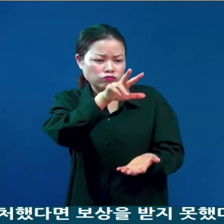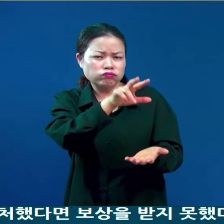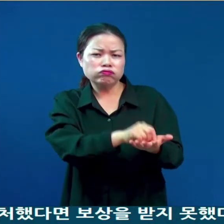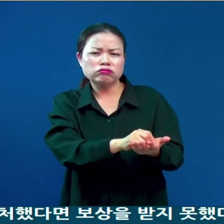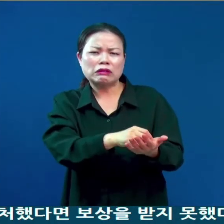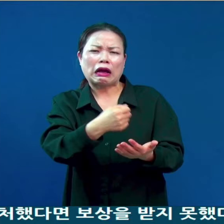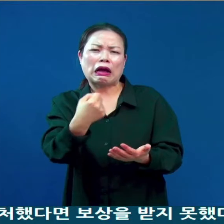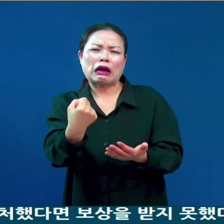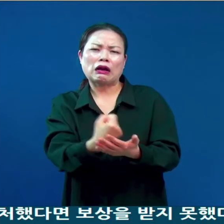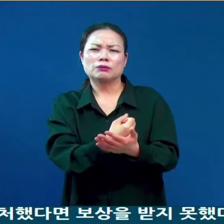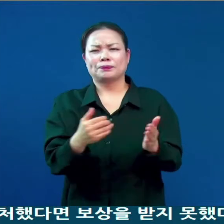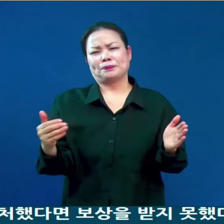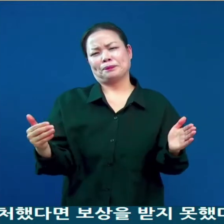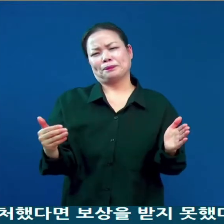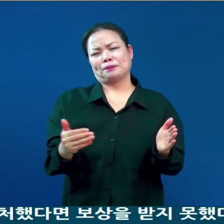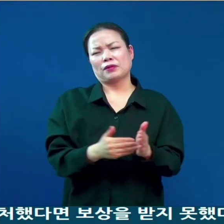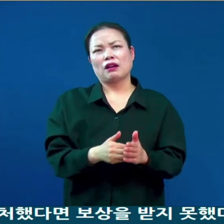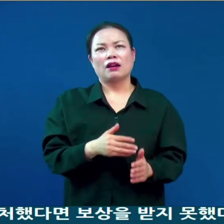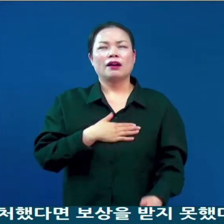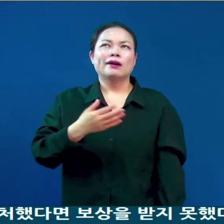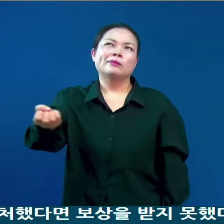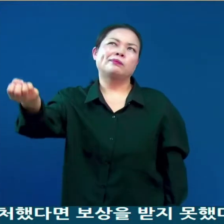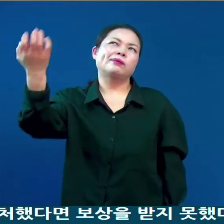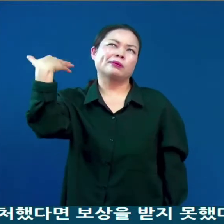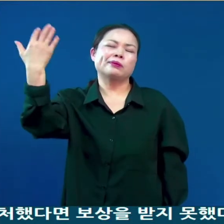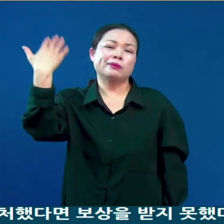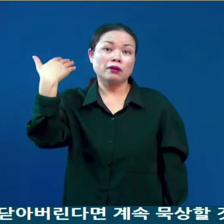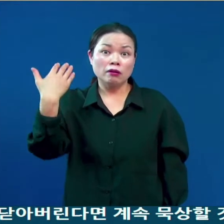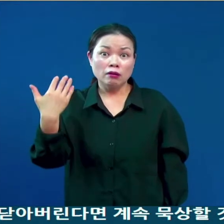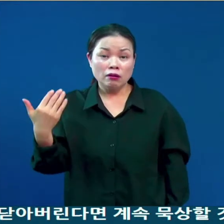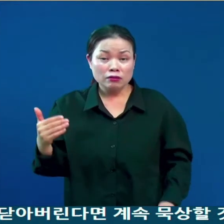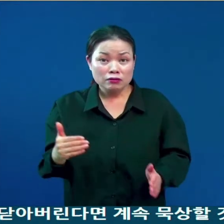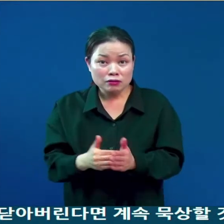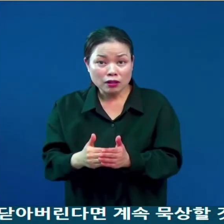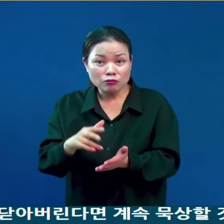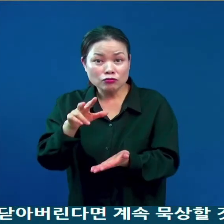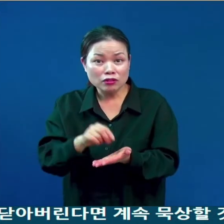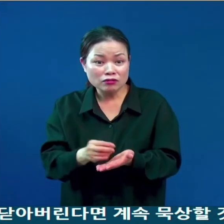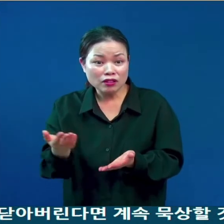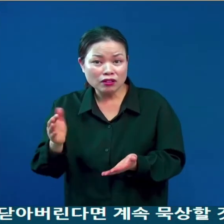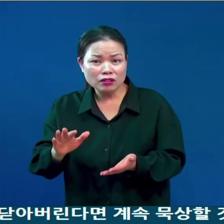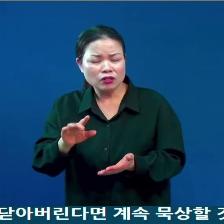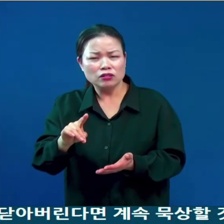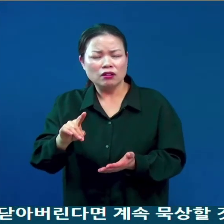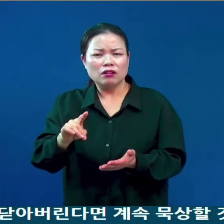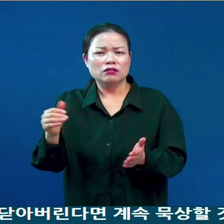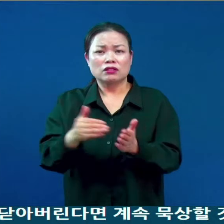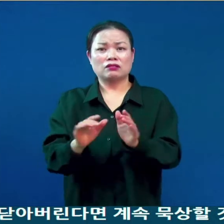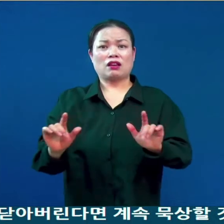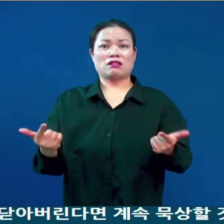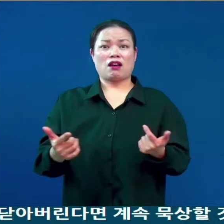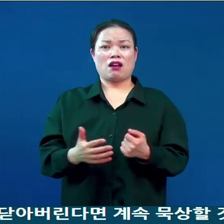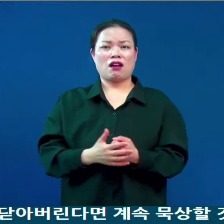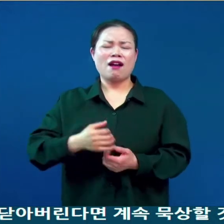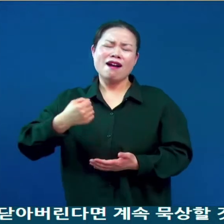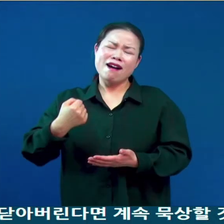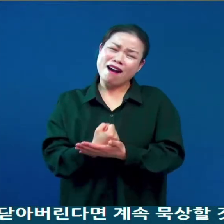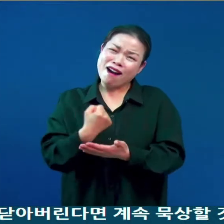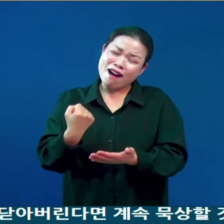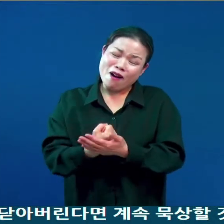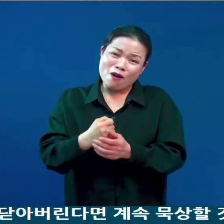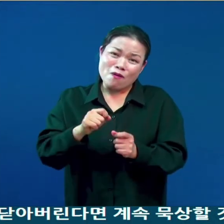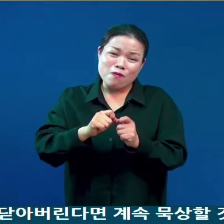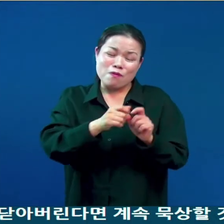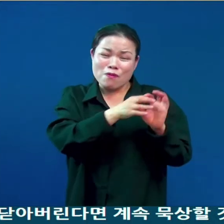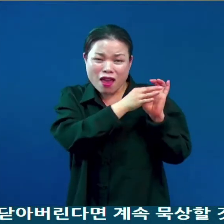그 아쉬움에서 끝나고 그래 내가 잊어버려야지 하면 끝날 문제를 우리는 거기에서 그치지 않고 그 아쉬움이 더 커지다